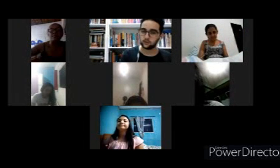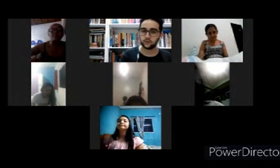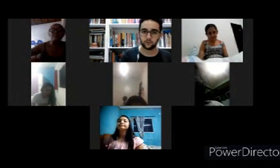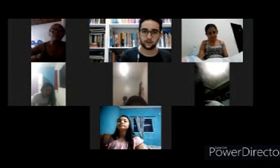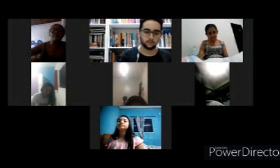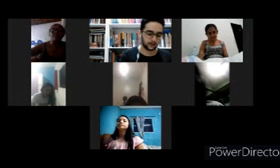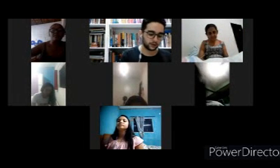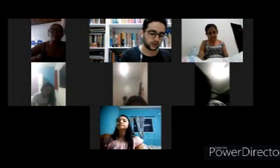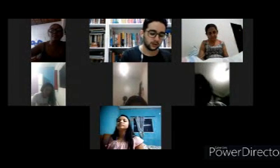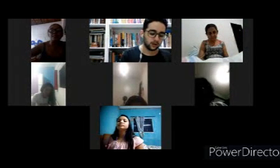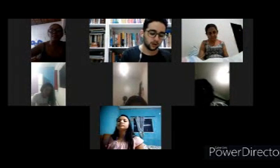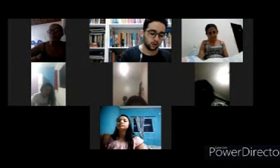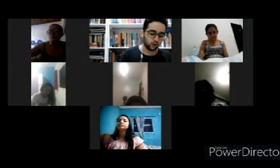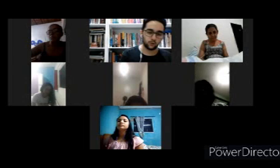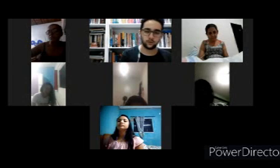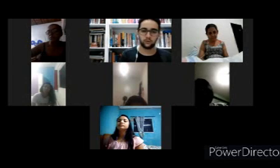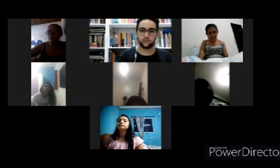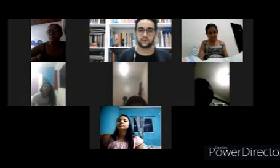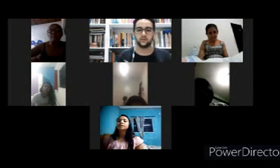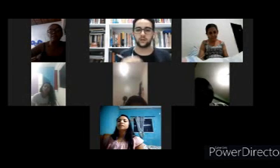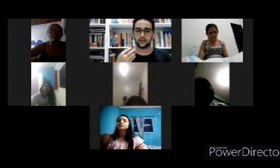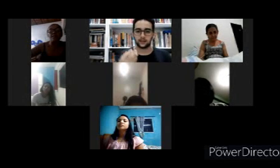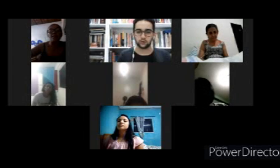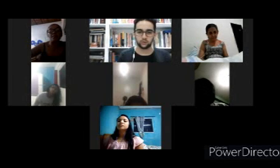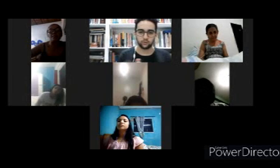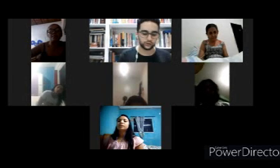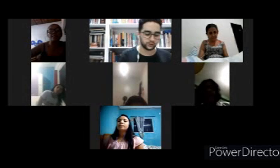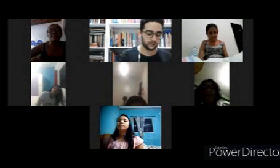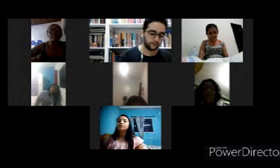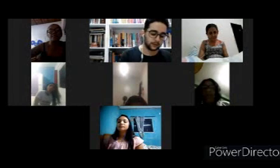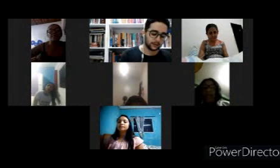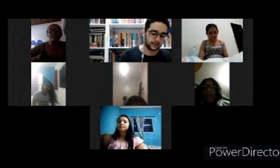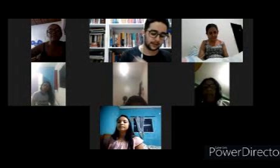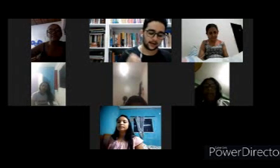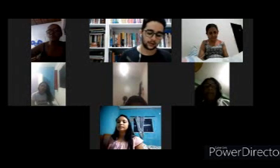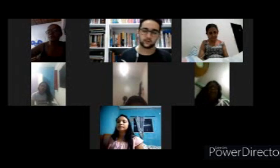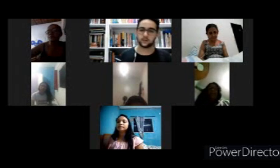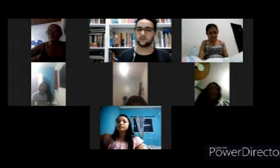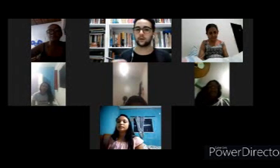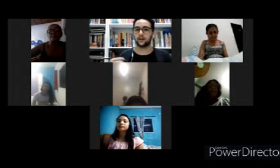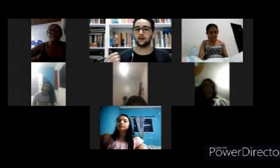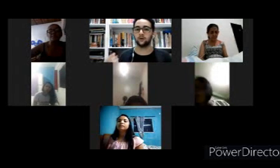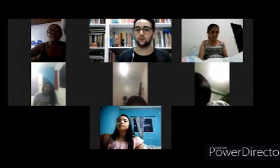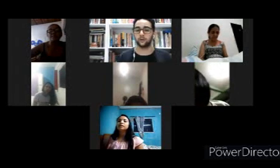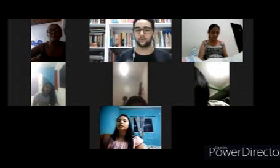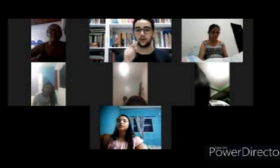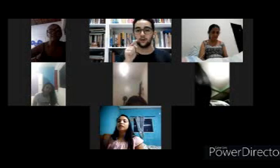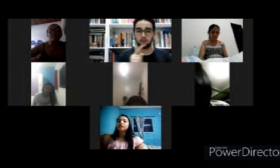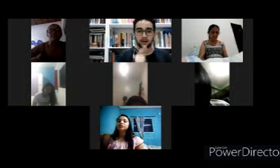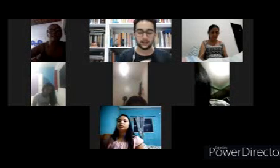que foi uma temática. Nome, no nome vocês vão treinar datilologia. Na idade vocês vão treinar número. Um